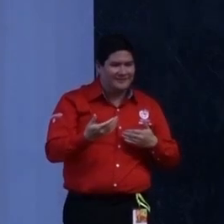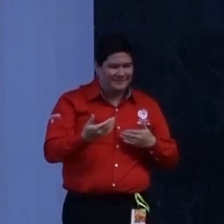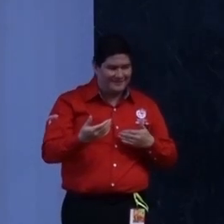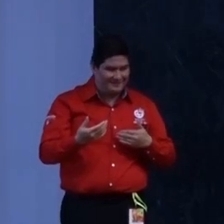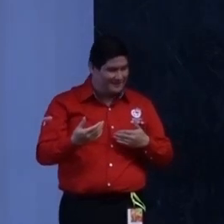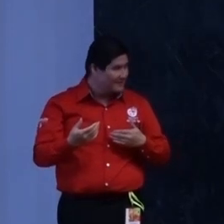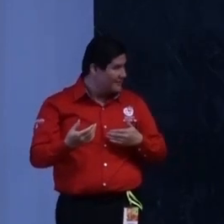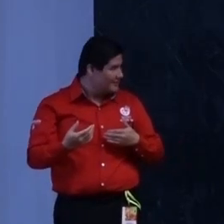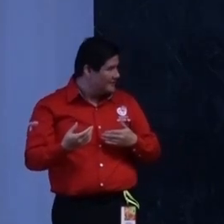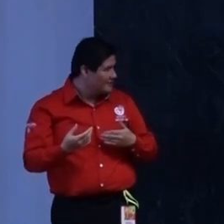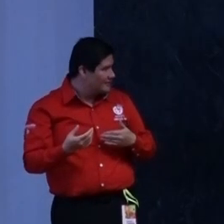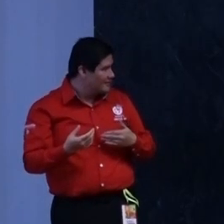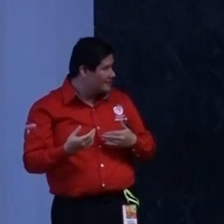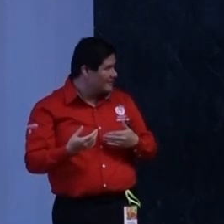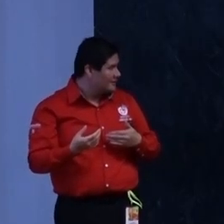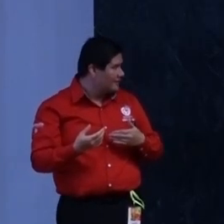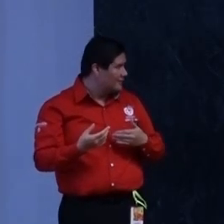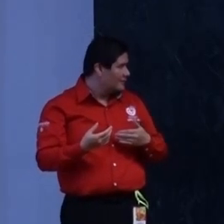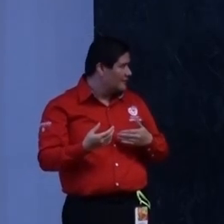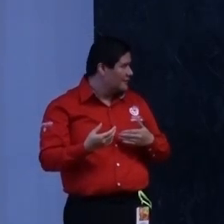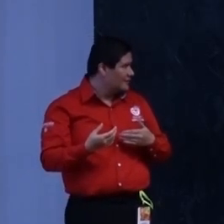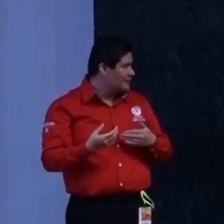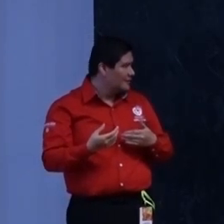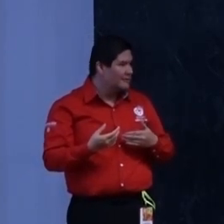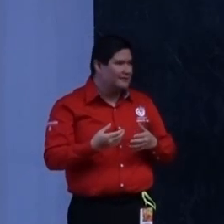de ella.